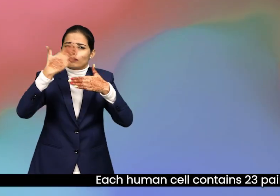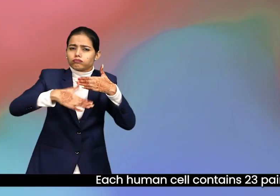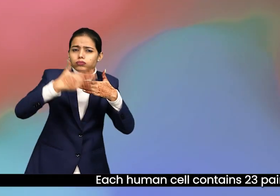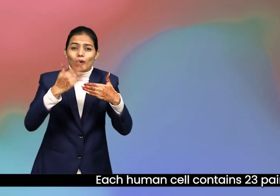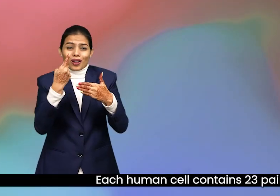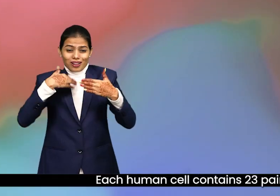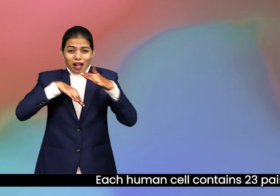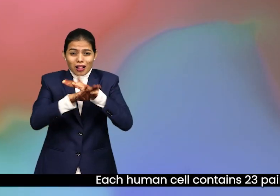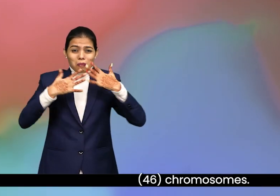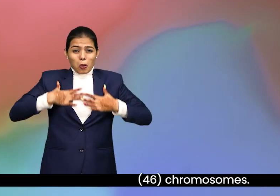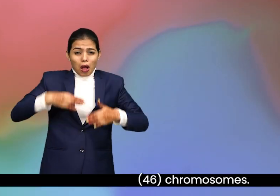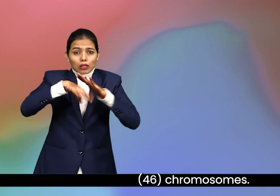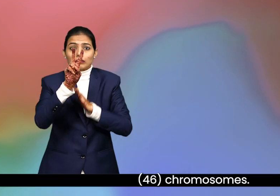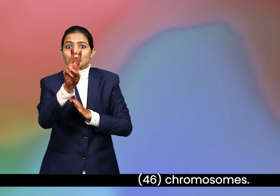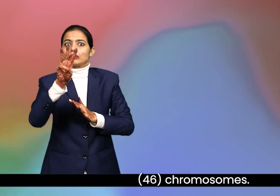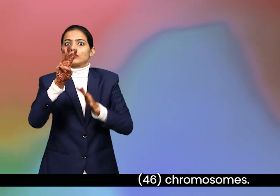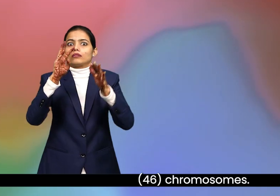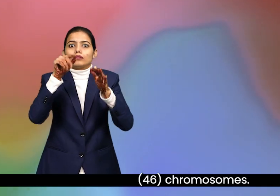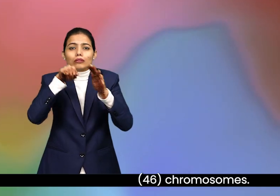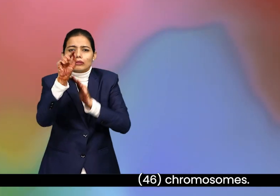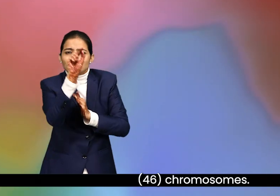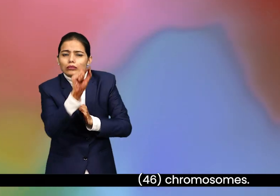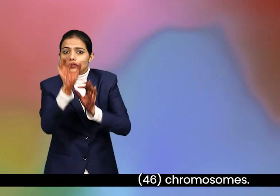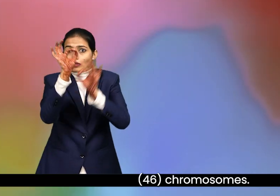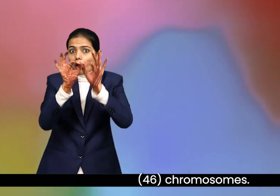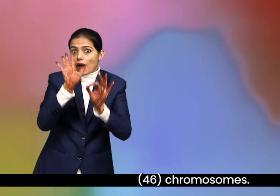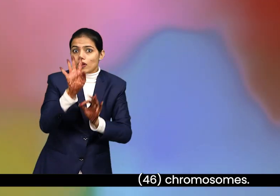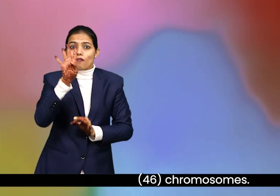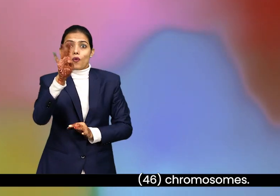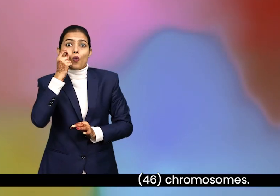23 pairs, ஜோடி, அதாவது 46 of chromosomes. 46 நிறப்புரிகள் உள்ளன.